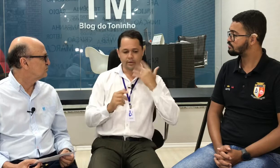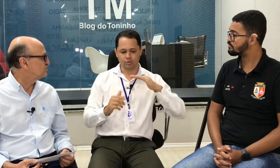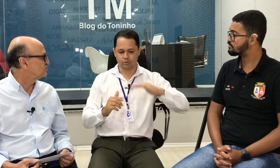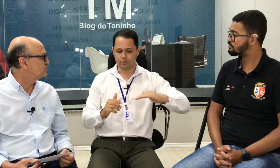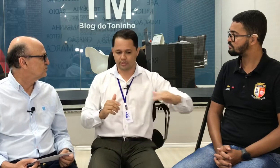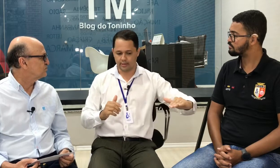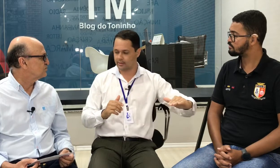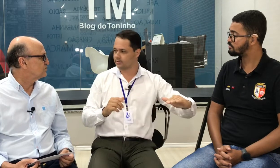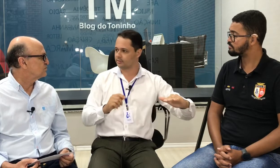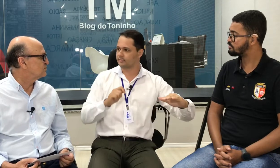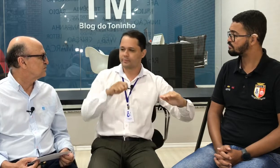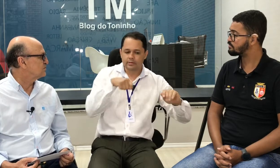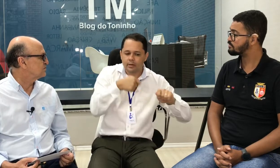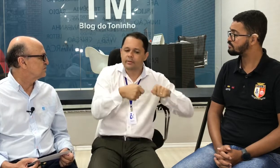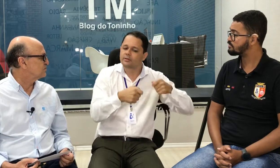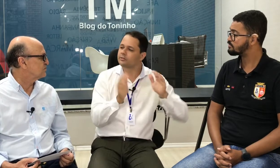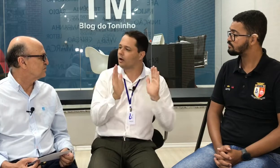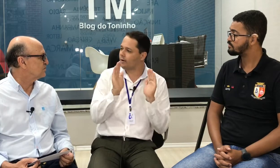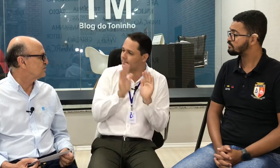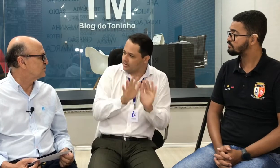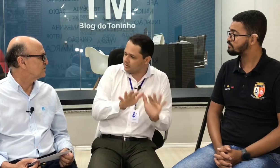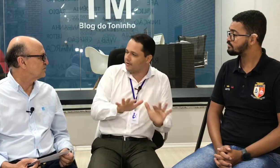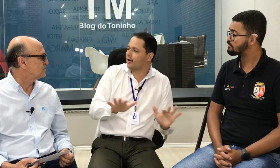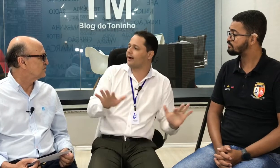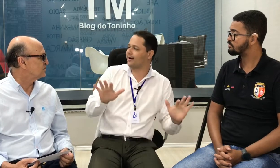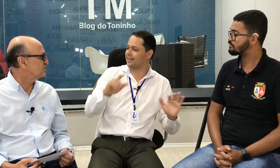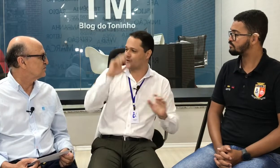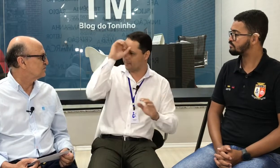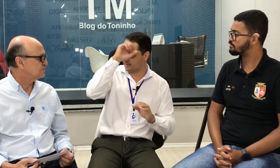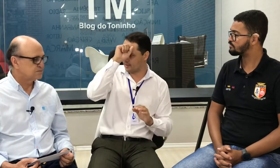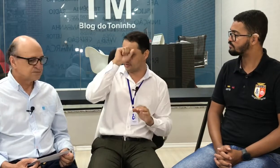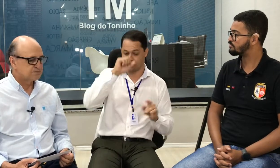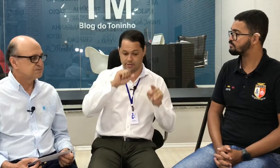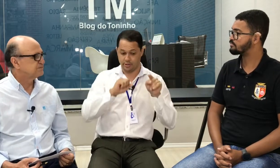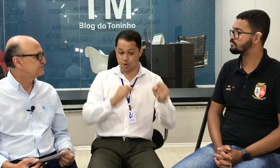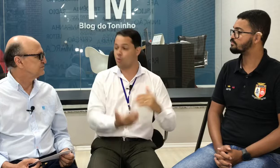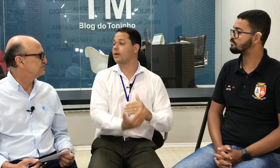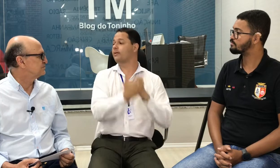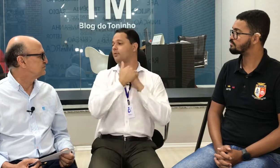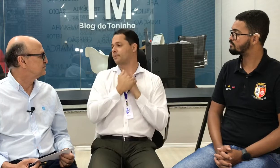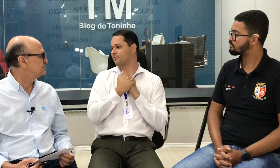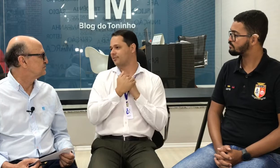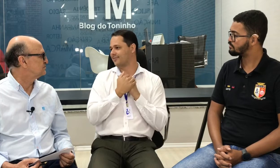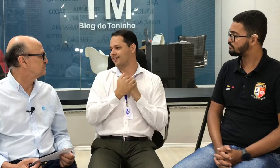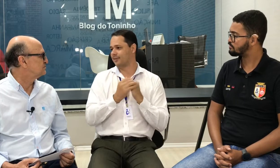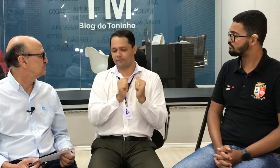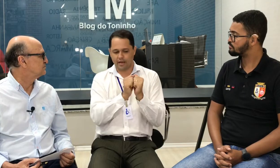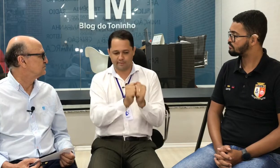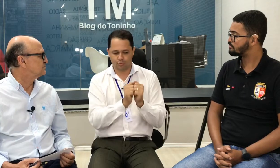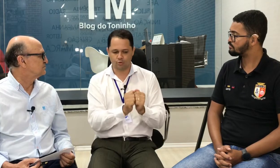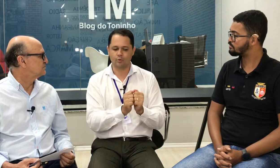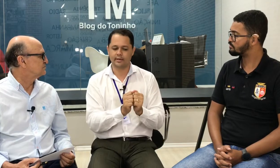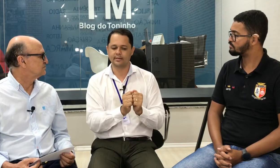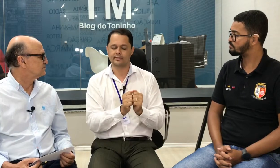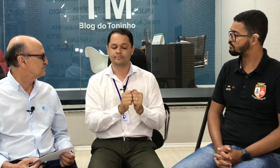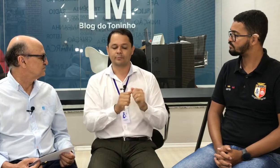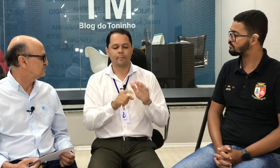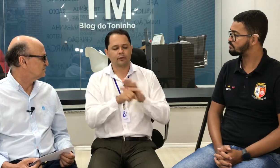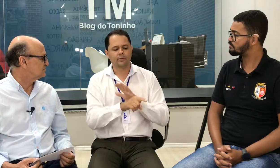surdos crianças, sabia o sinal, era mais devagar, estava aprendendo. E com eles eu aprendi. Então eu ficava junto com eles e perguntava,